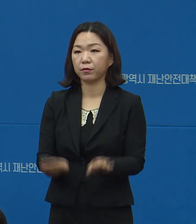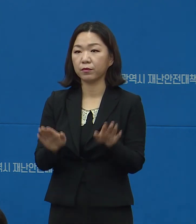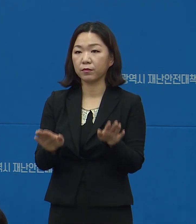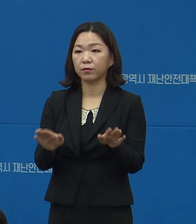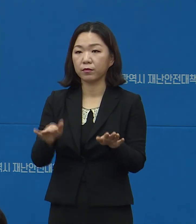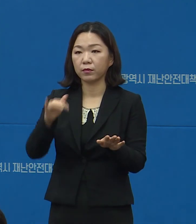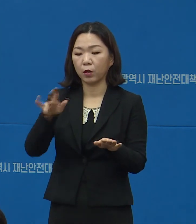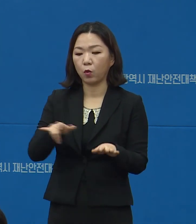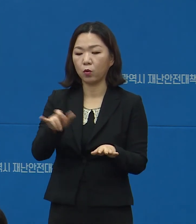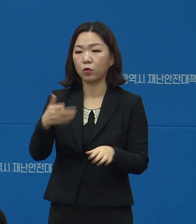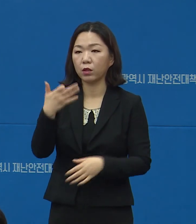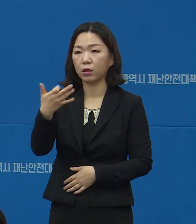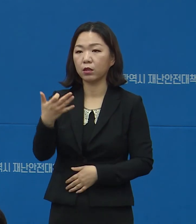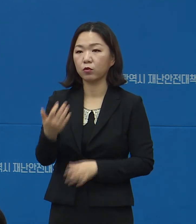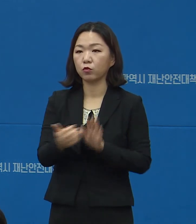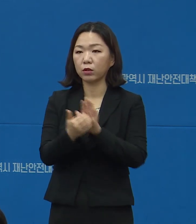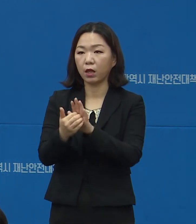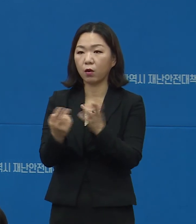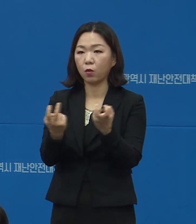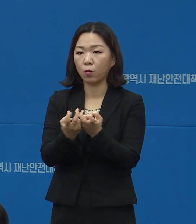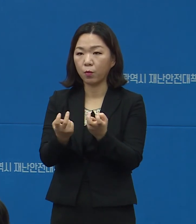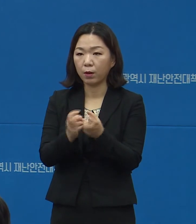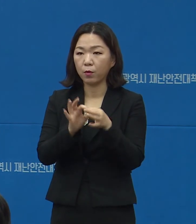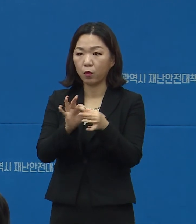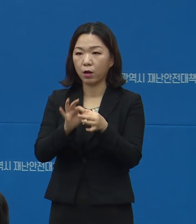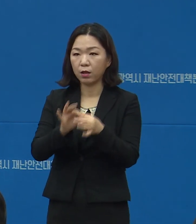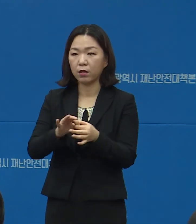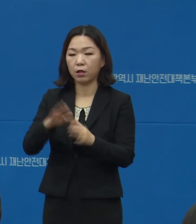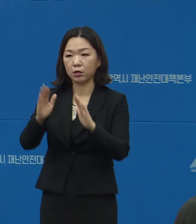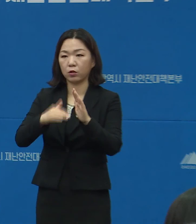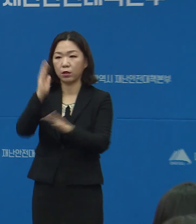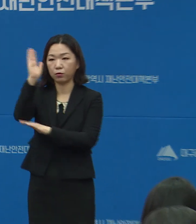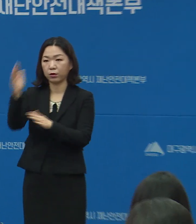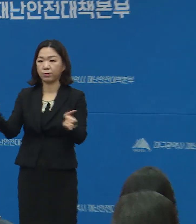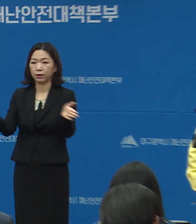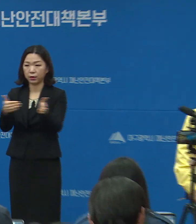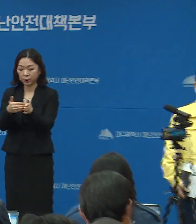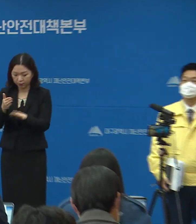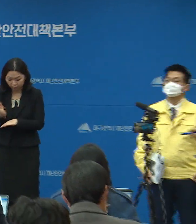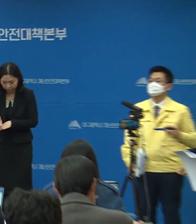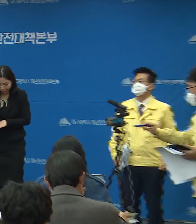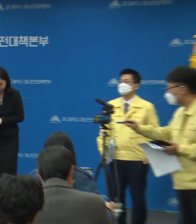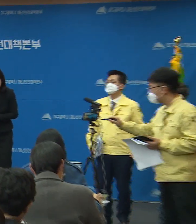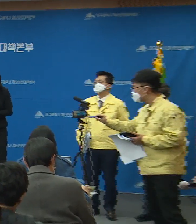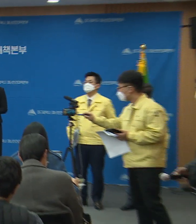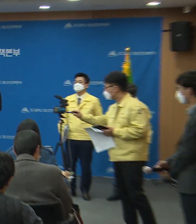코로나19 대응 관련 오늘 정제 브리핑을 모두 마치도록 하겠습니다. 감사합니다.